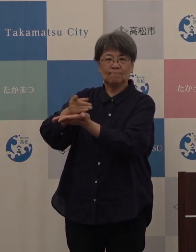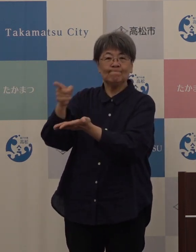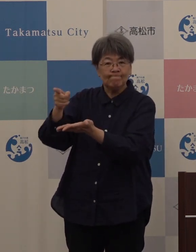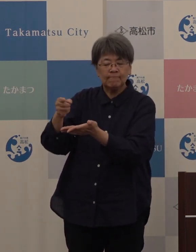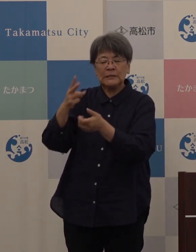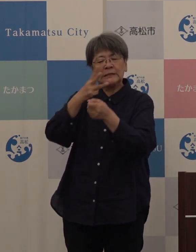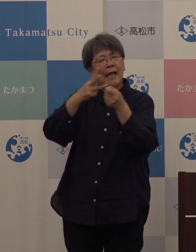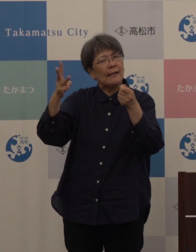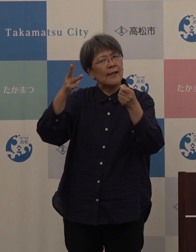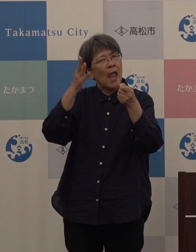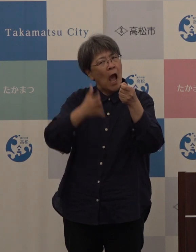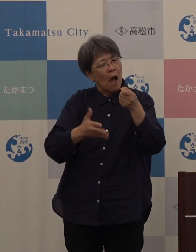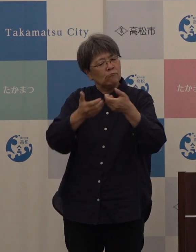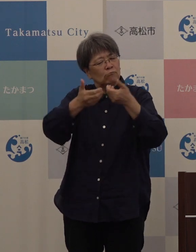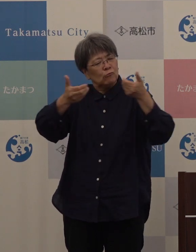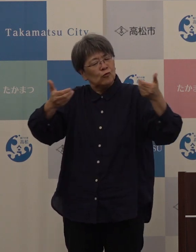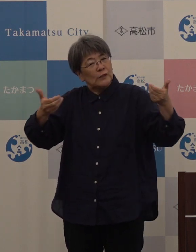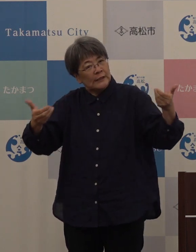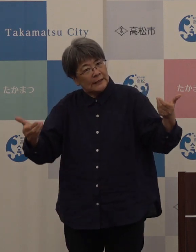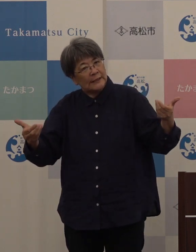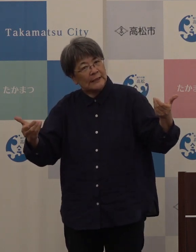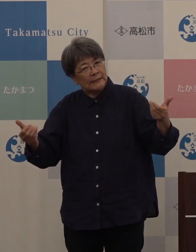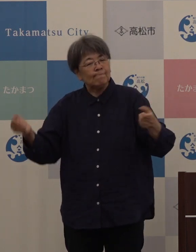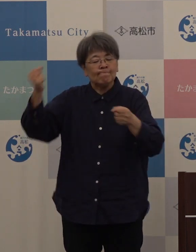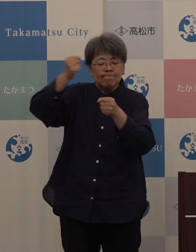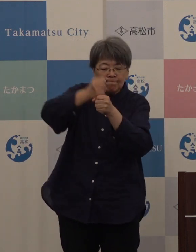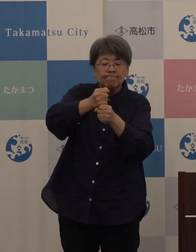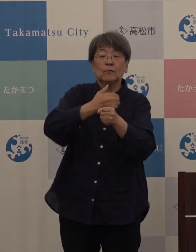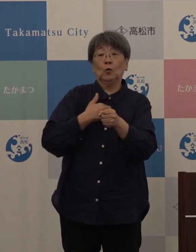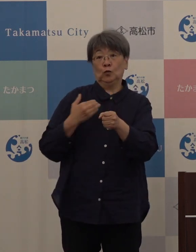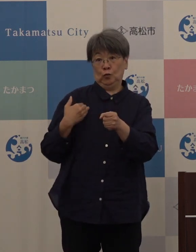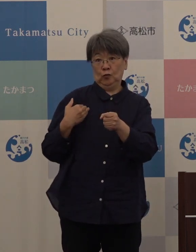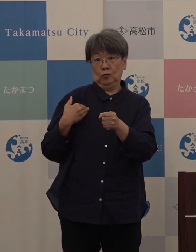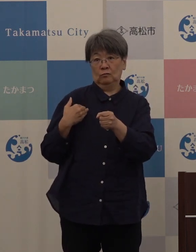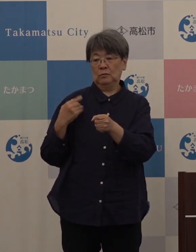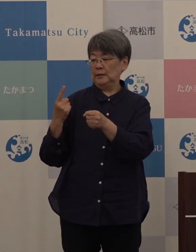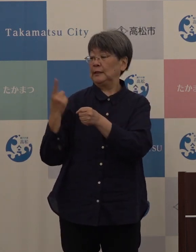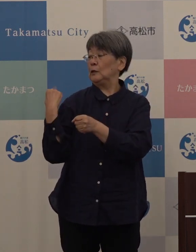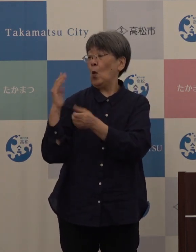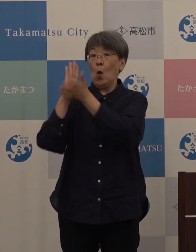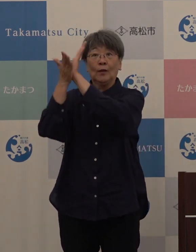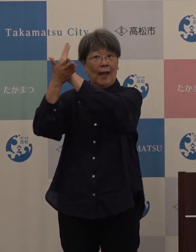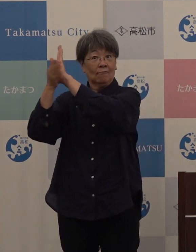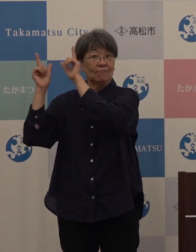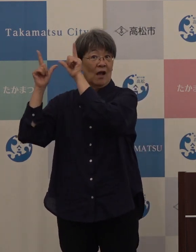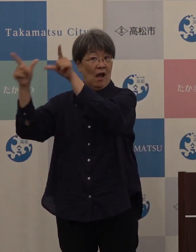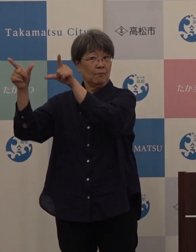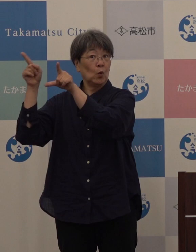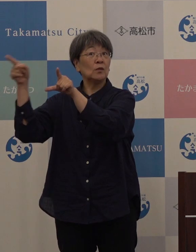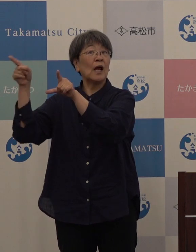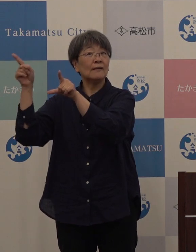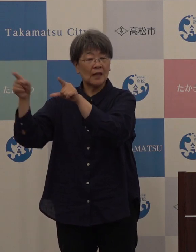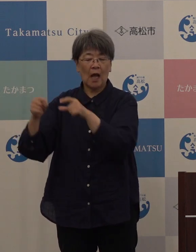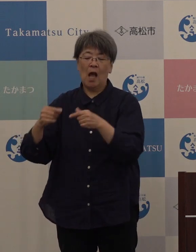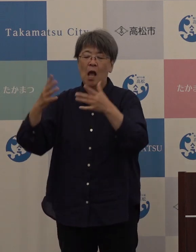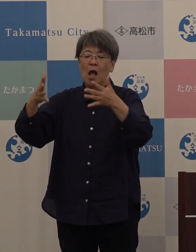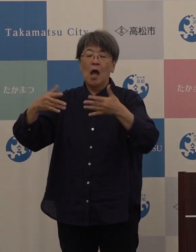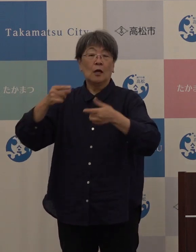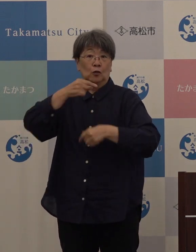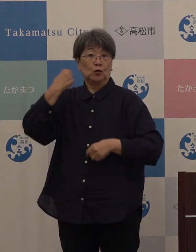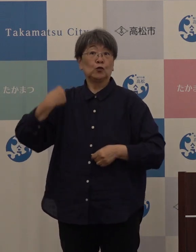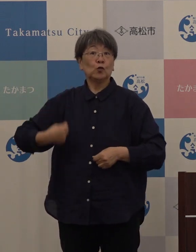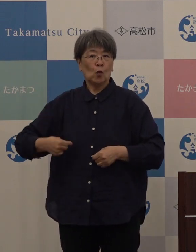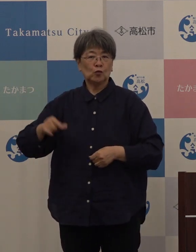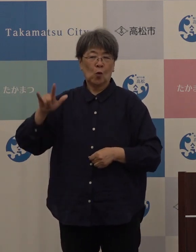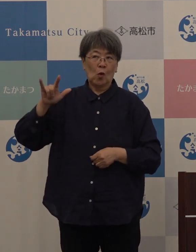解禁をいたしまして、これに伴いまして昨日県から発表がございましたけれども、春秋航空